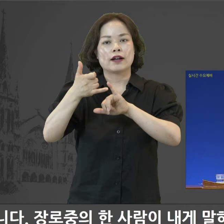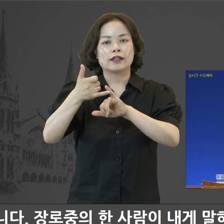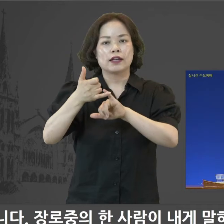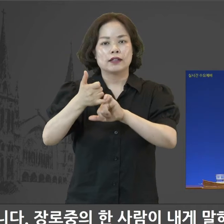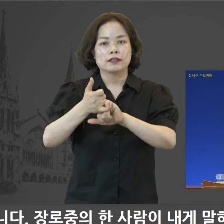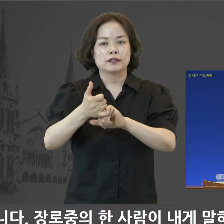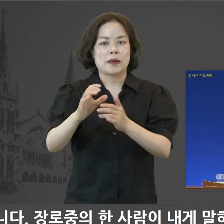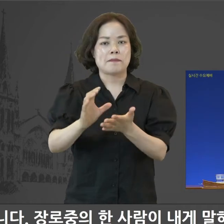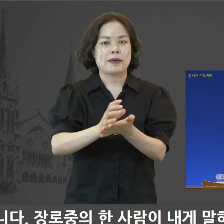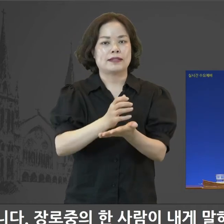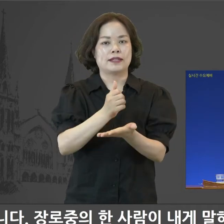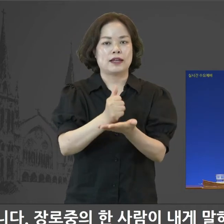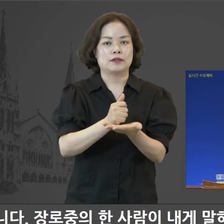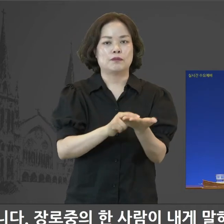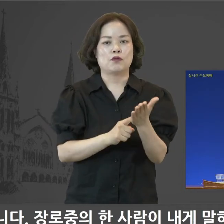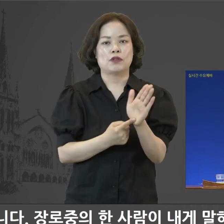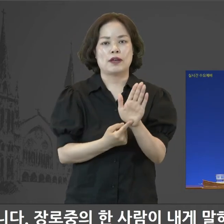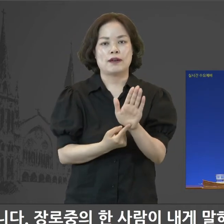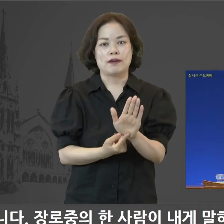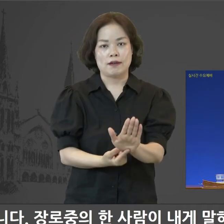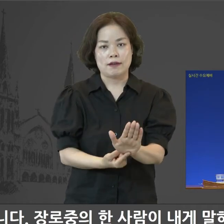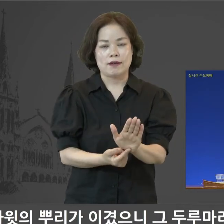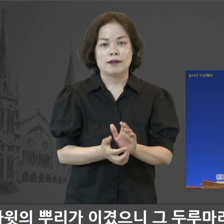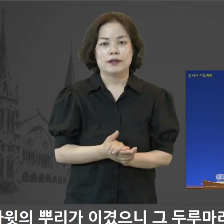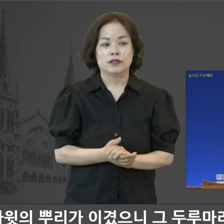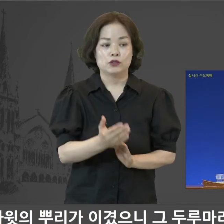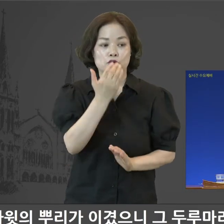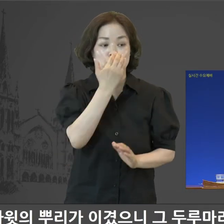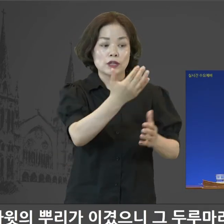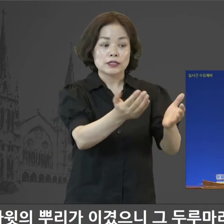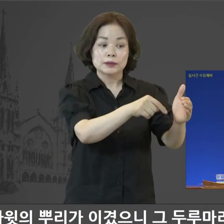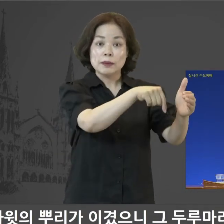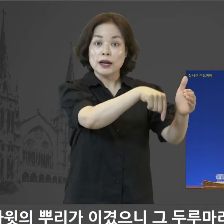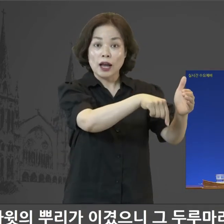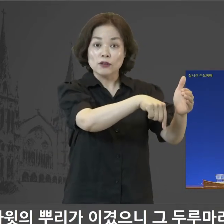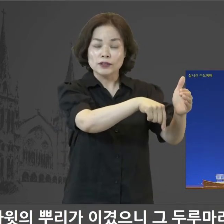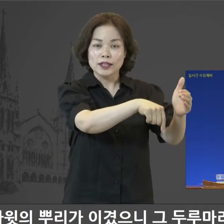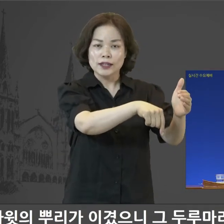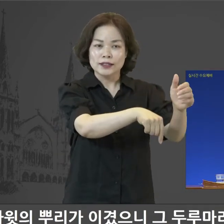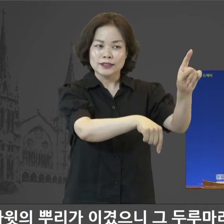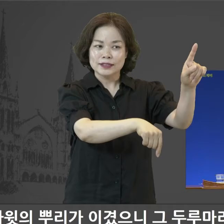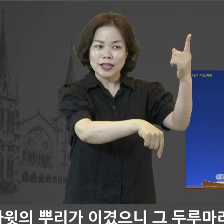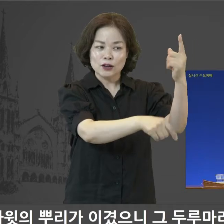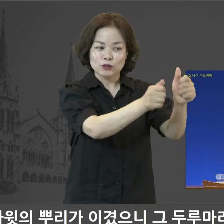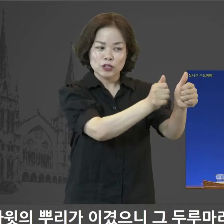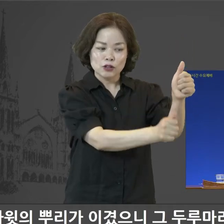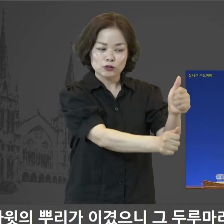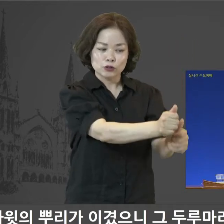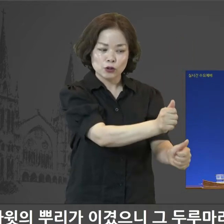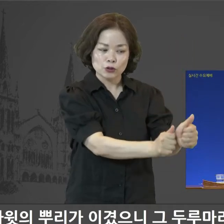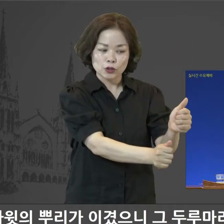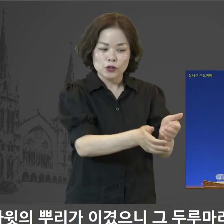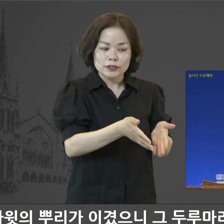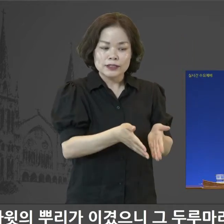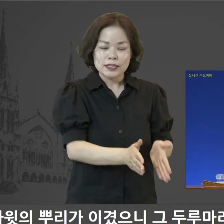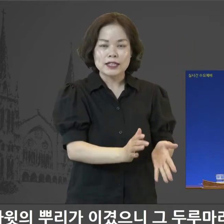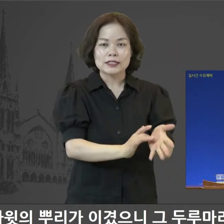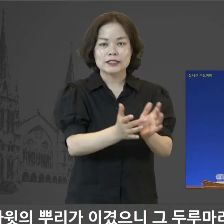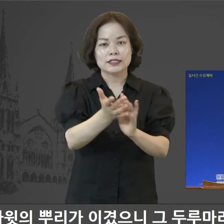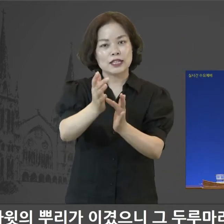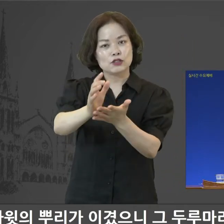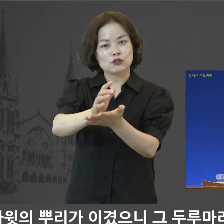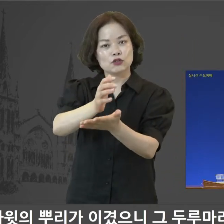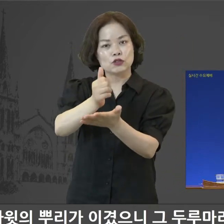표현하는 단어들이죠. 즉 유다 지파 가운데 다윗의 후손으로 나신 예수